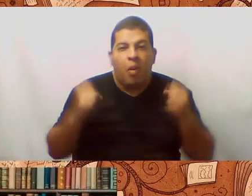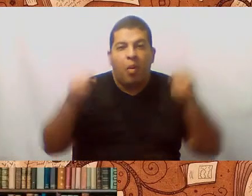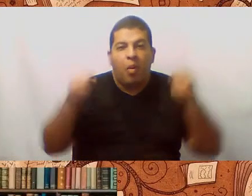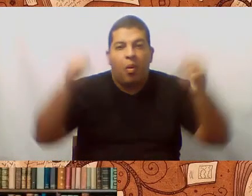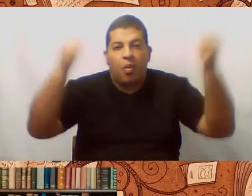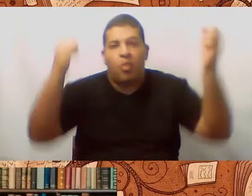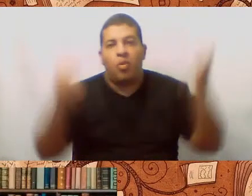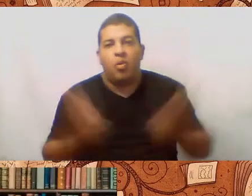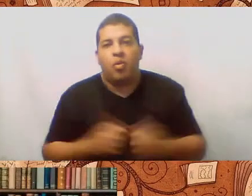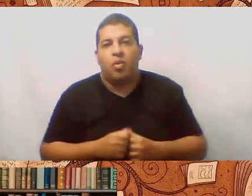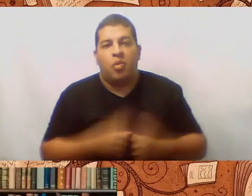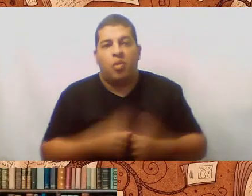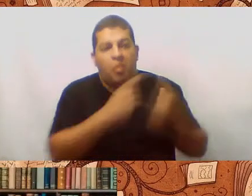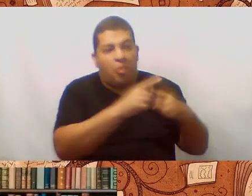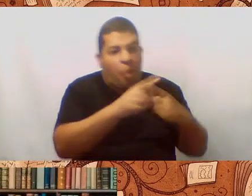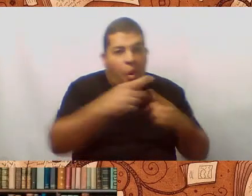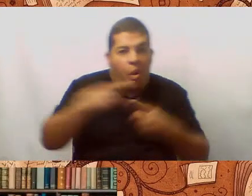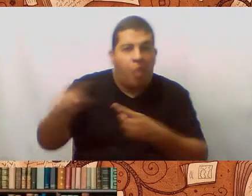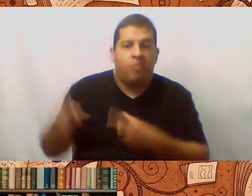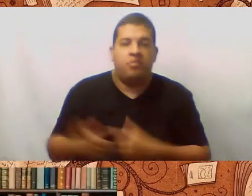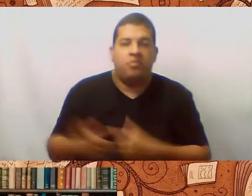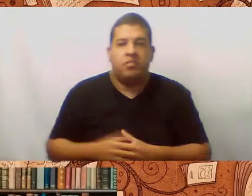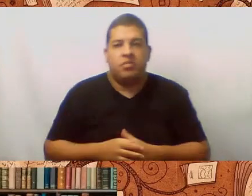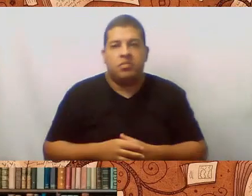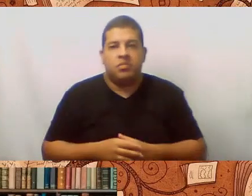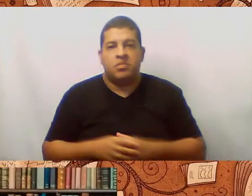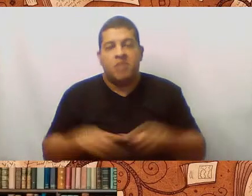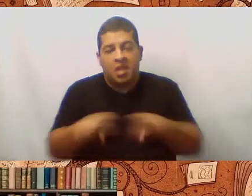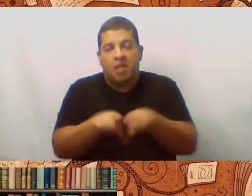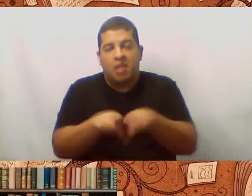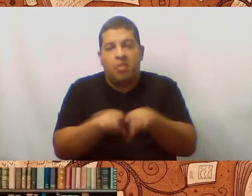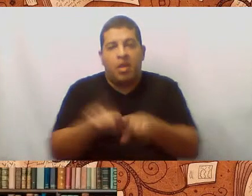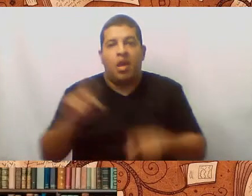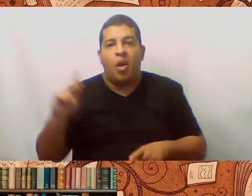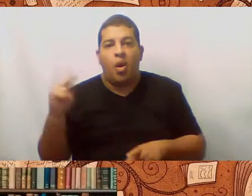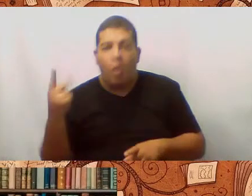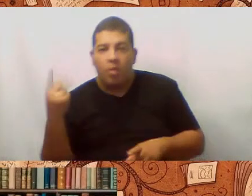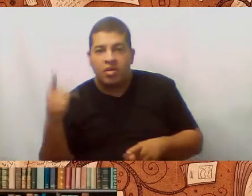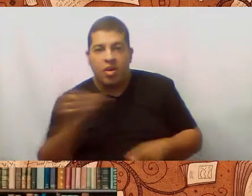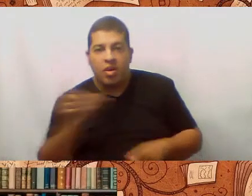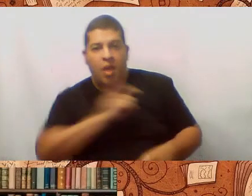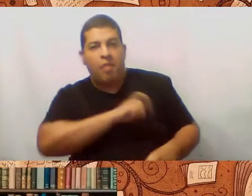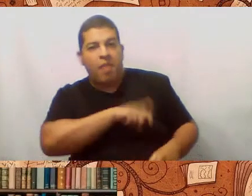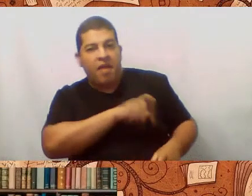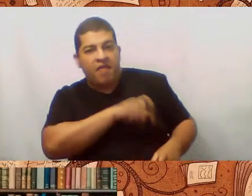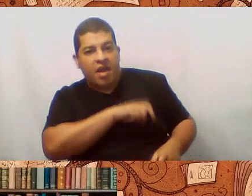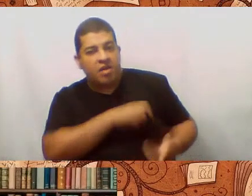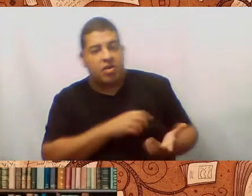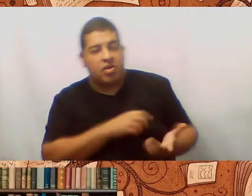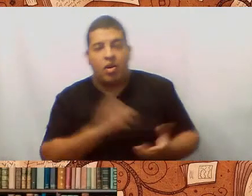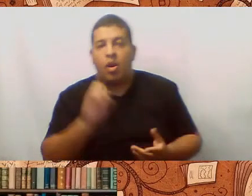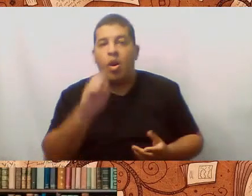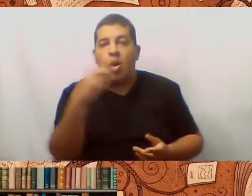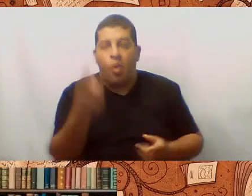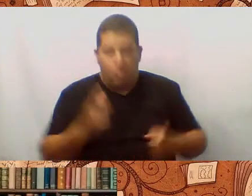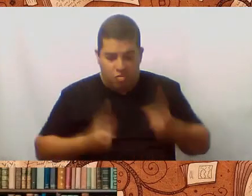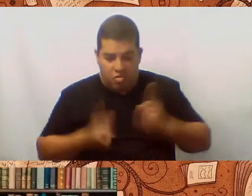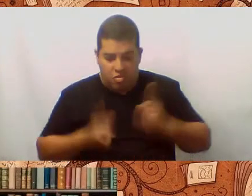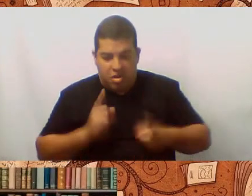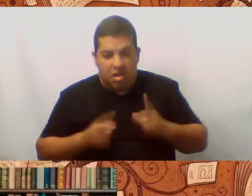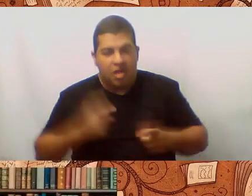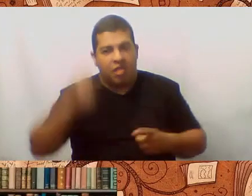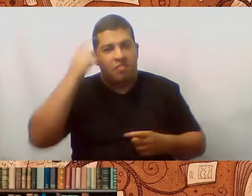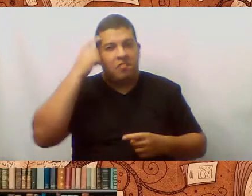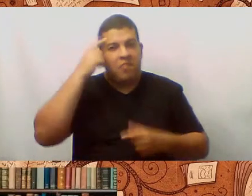o falicismo, de que os homossexuais são perversos, ou que os trans são psicóticos, como a